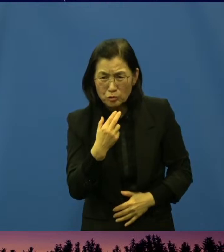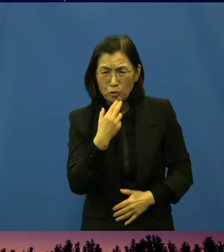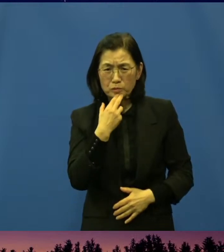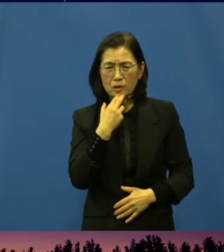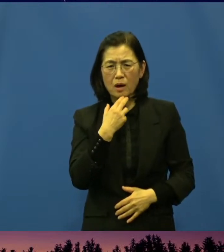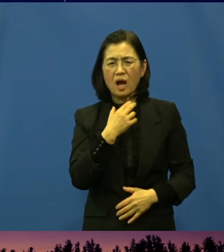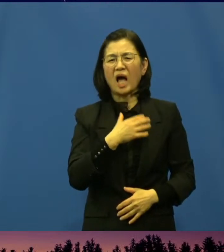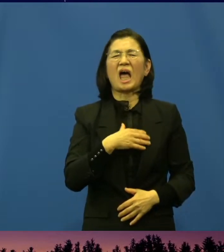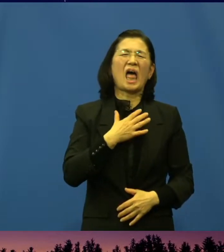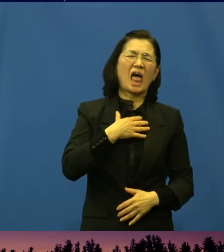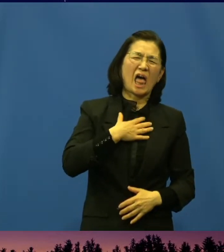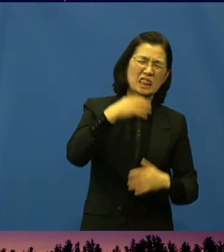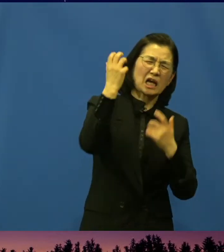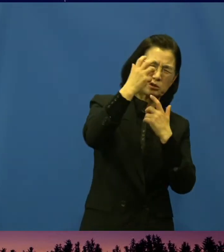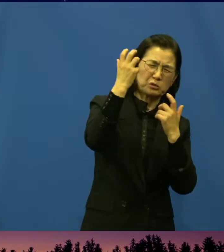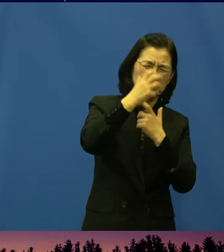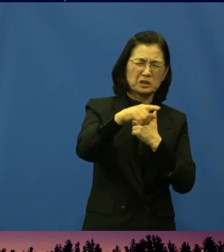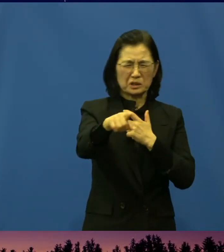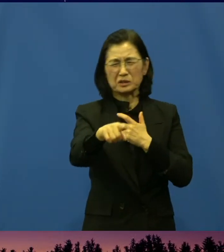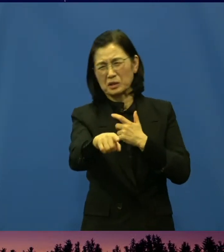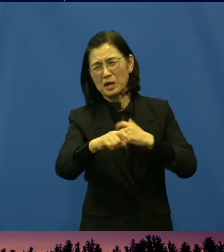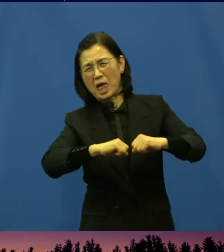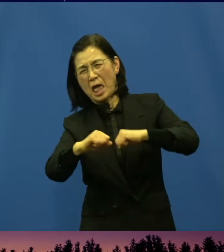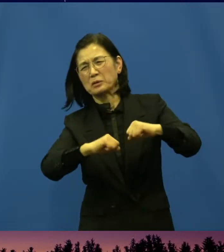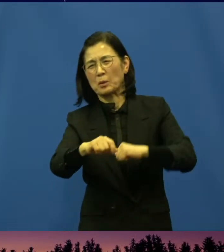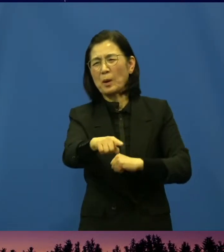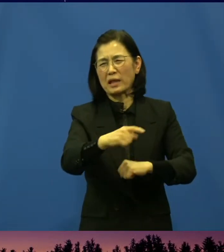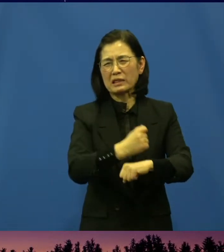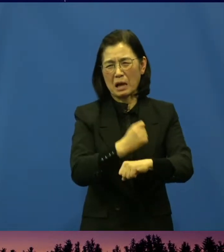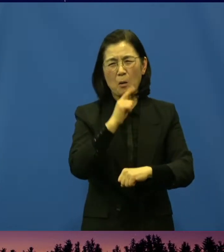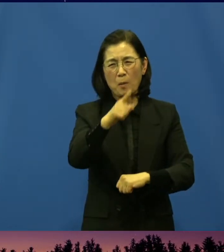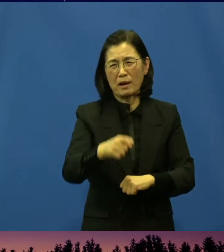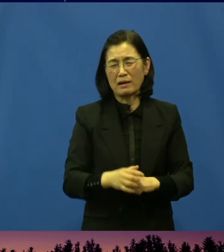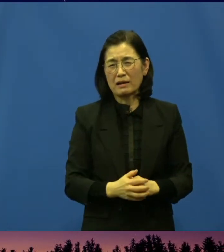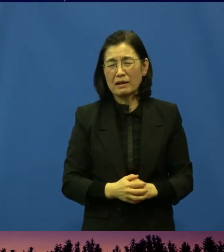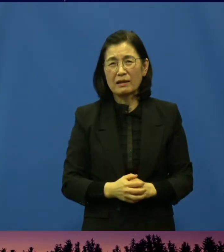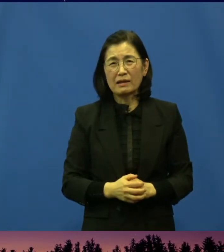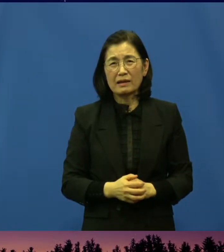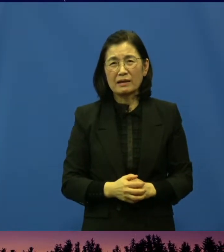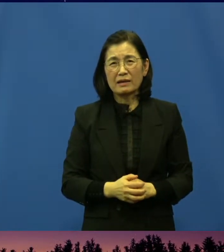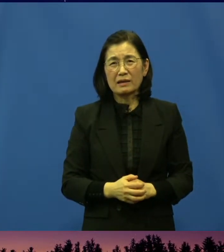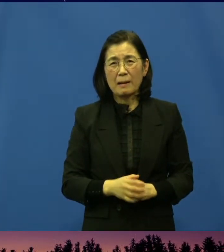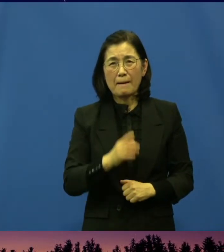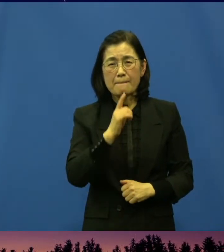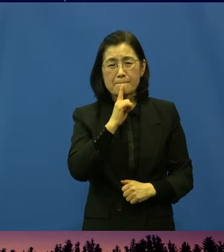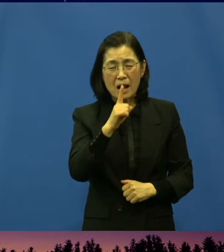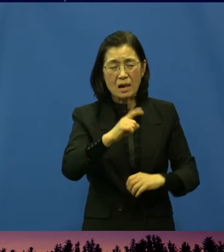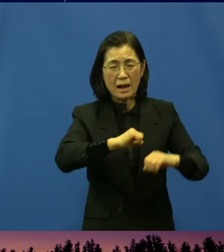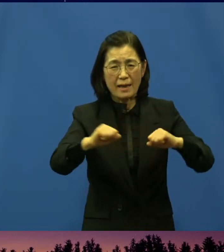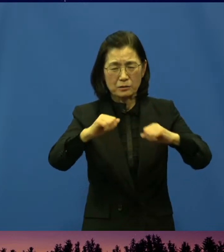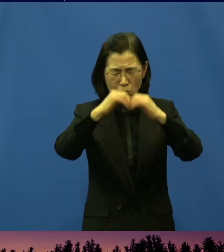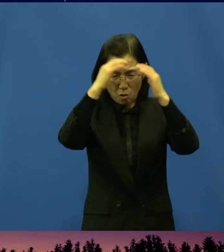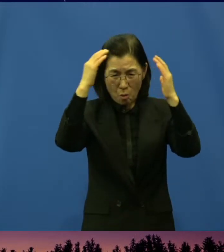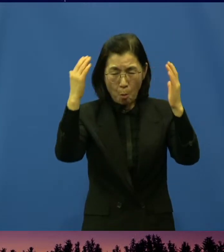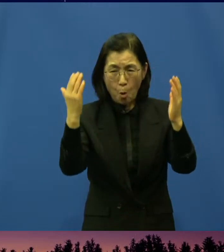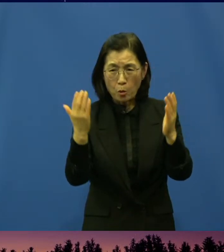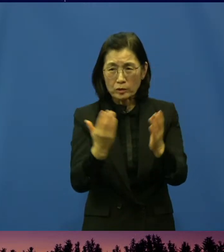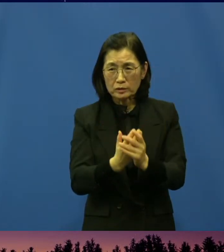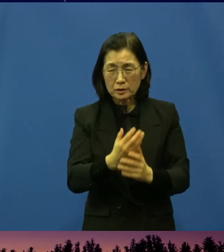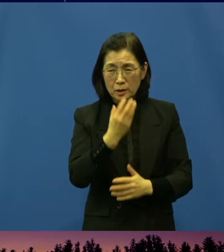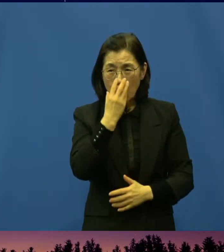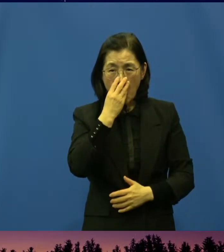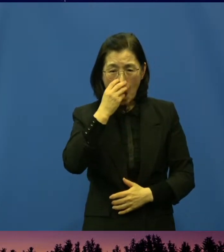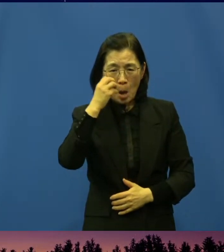그랬나? 그러고 헛소리야. 그러니까 그 말과 행동 모든 게 다 쓰레기통에 들어가야 되는